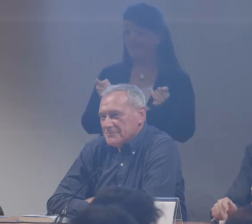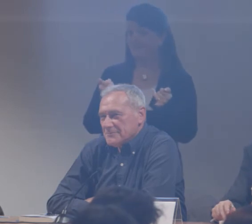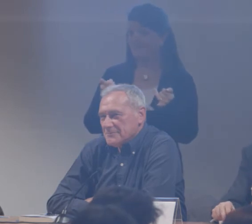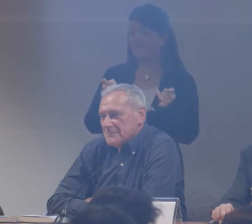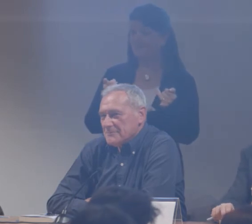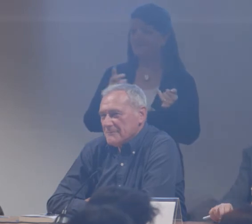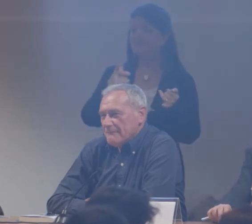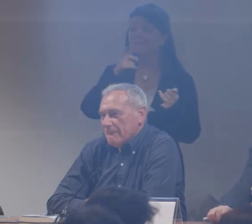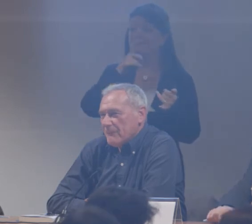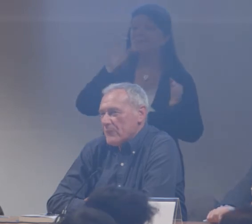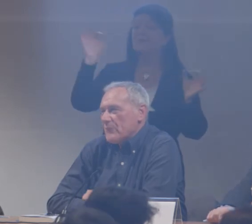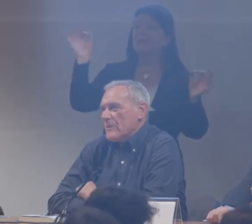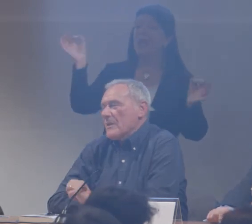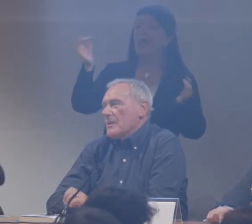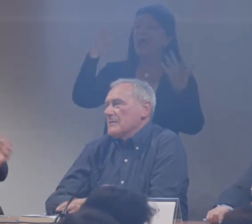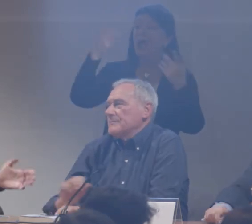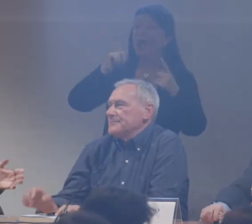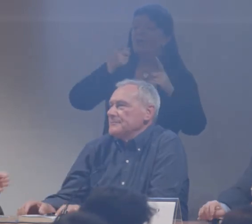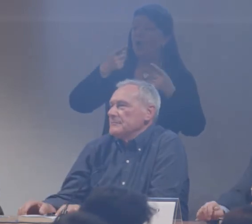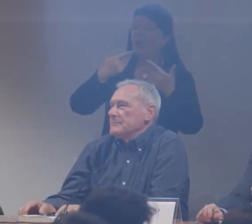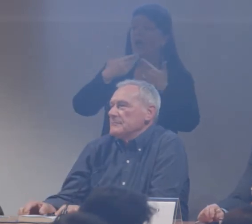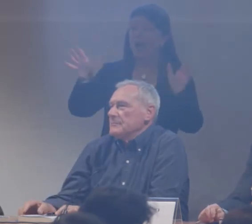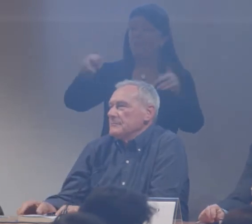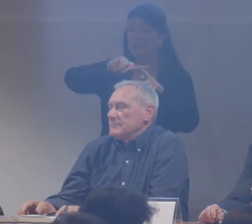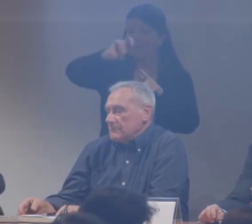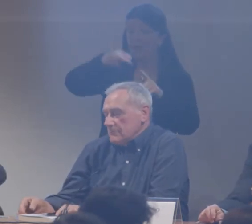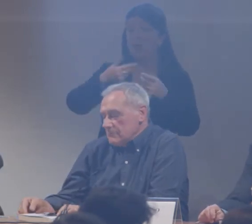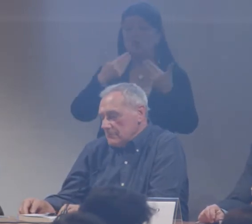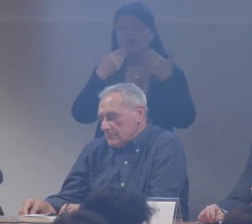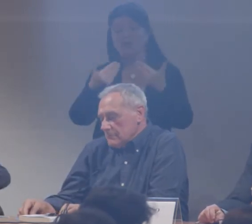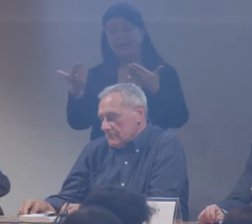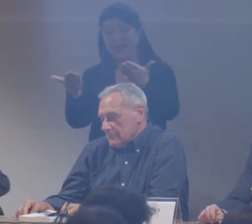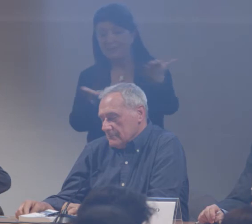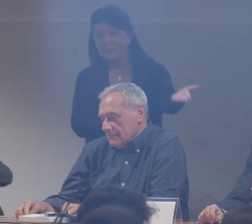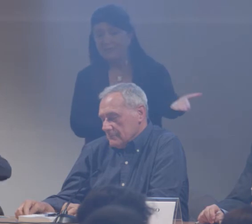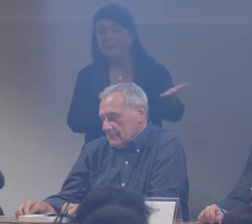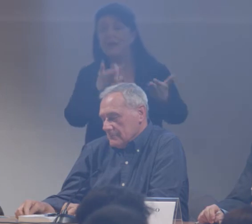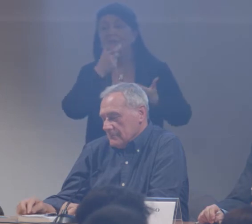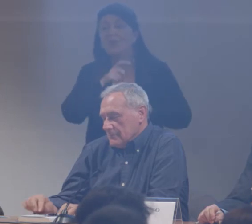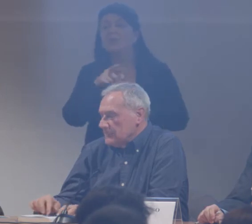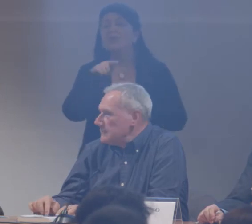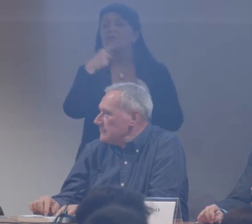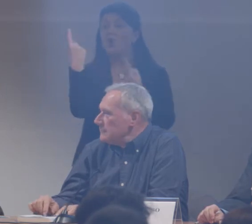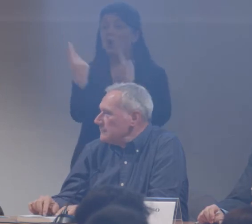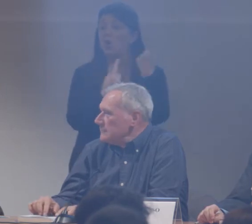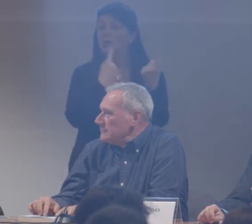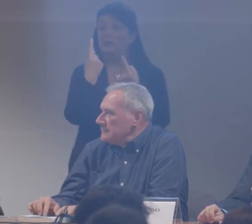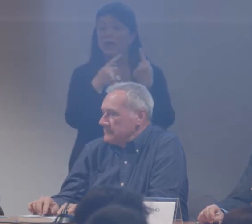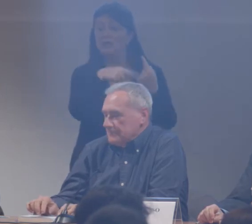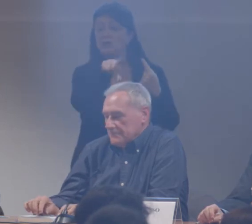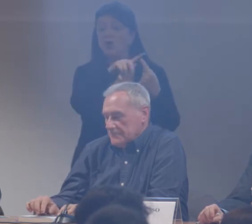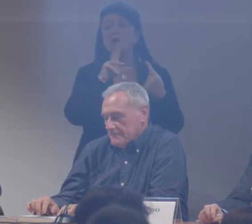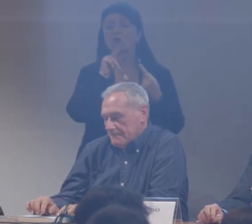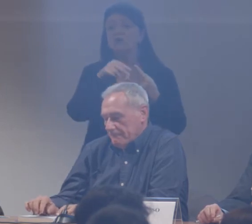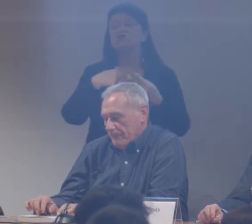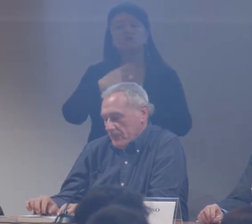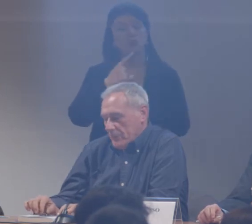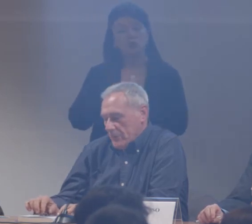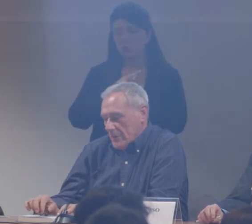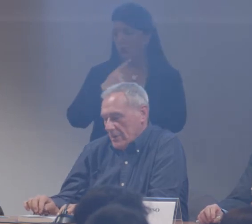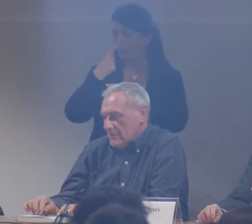Se puoi aprire un negozio, è grazie a loro, perché loro in quel contesto dicevano no, la mafia la dobbiamo sconfiggere,